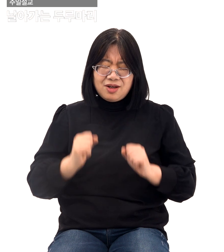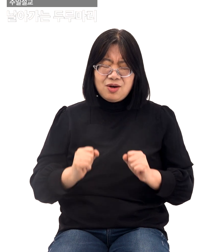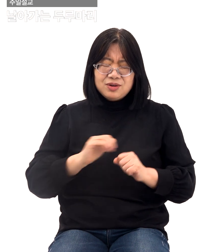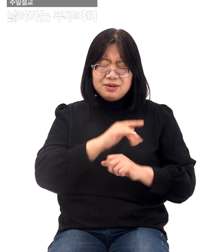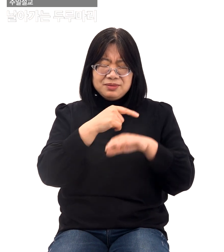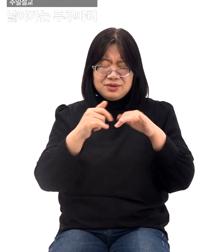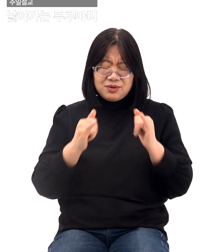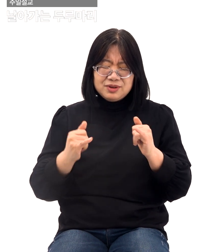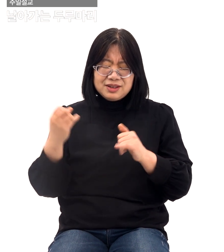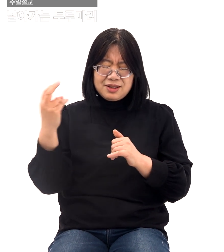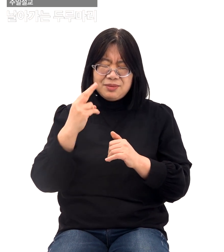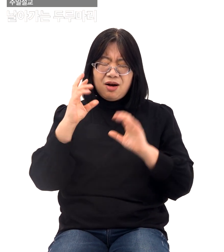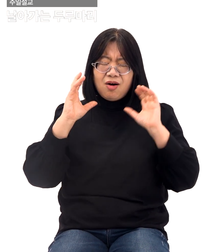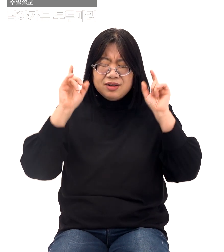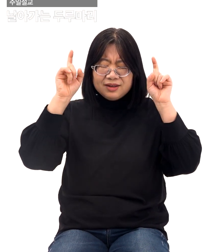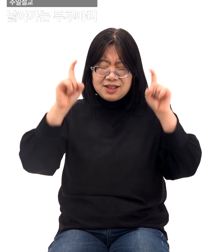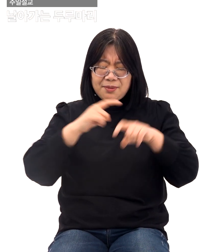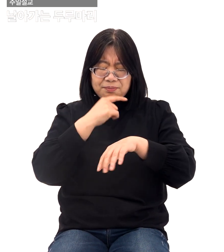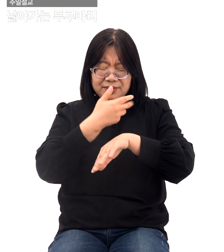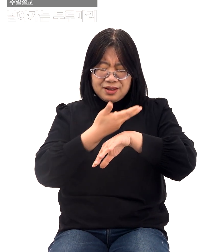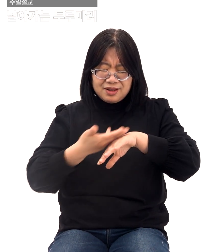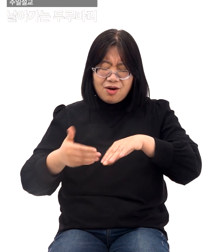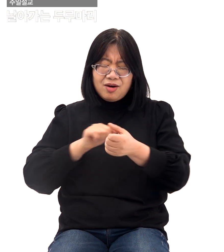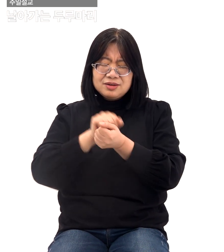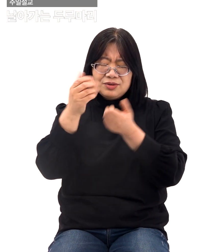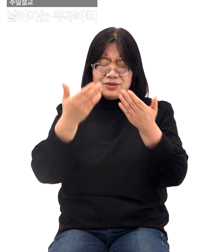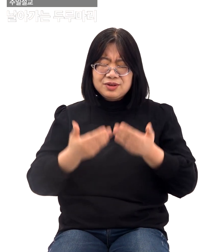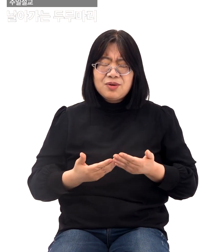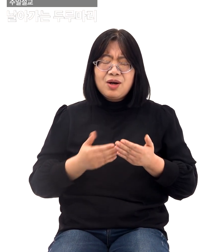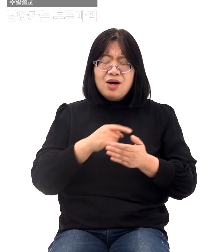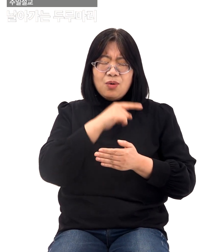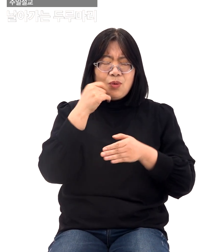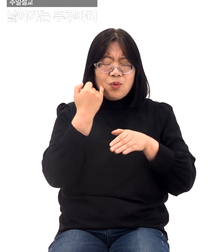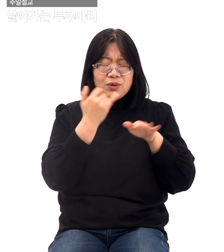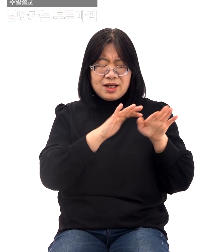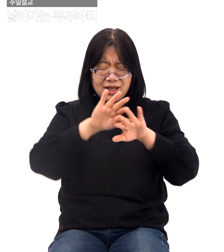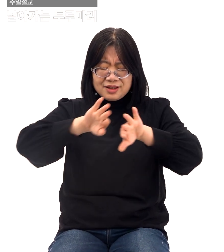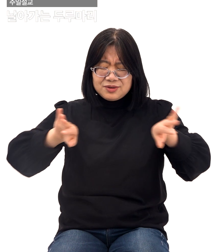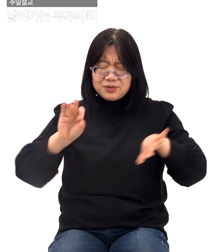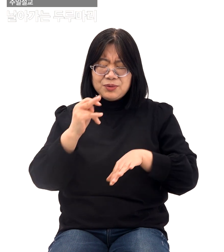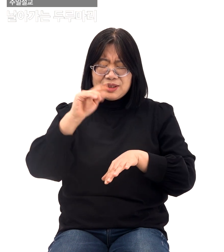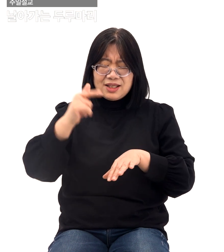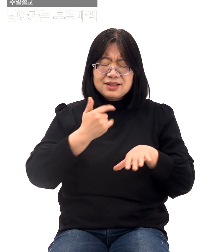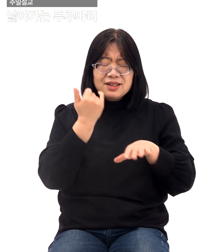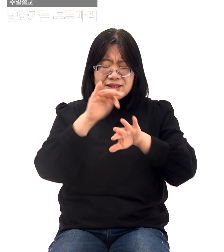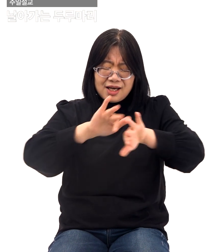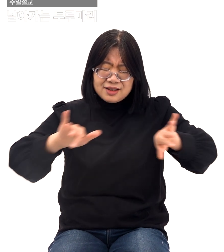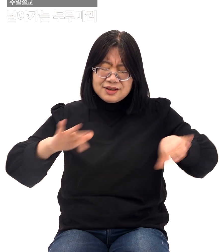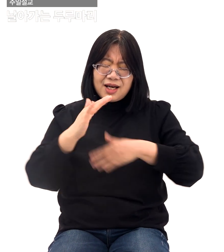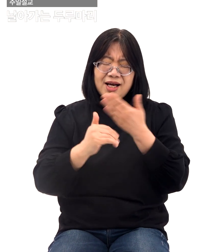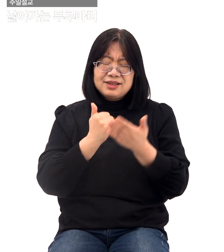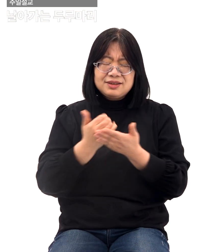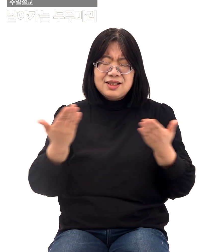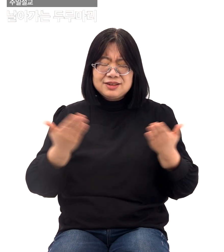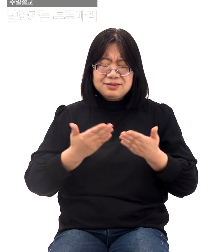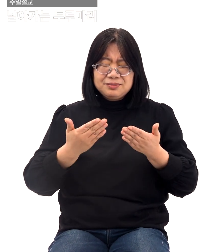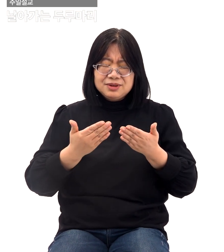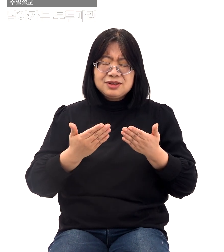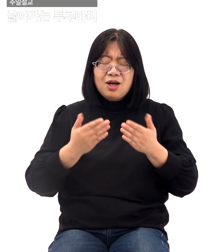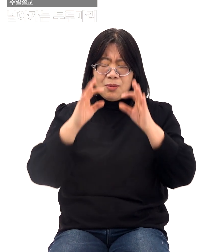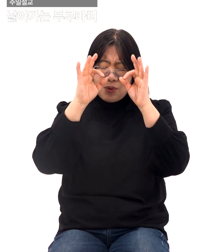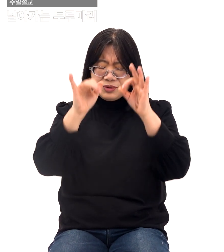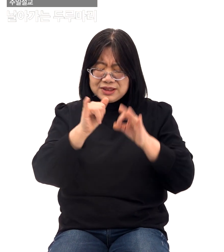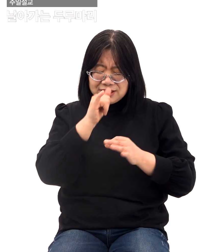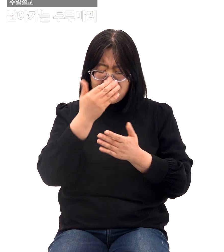피로 씻어주시고 홍해가 갈라지고 요단이 갈라지는 하나님의 일하심을 보는 종일이 될 수 있도록 함께하여